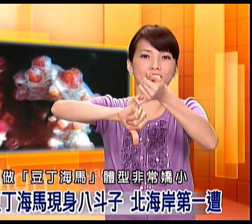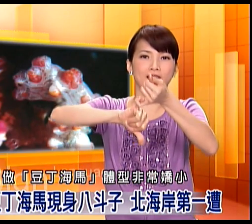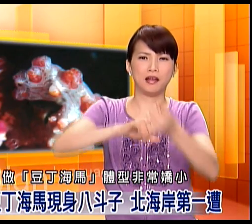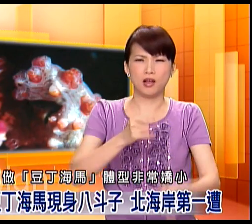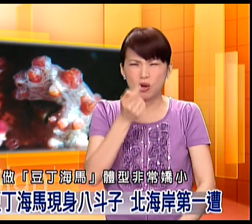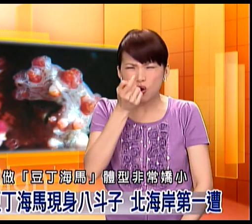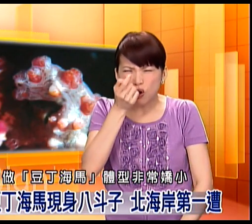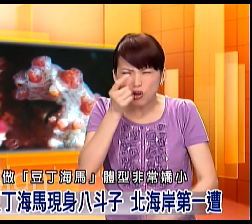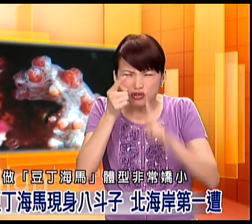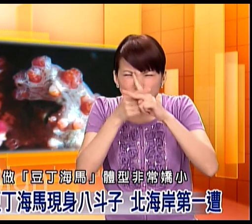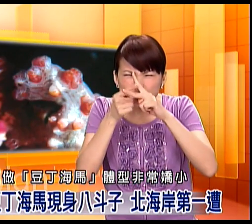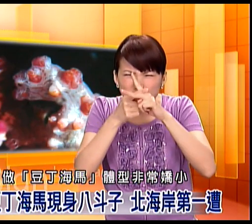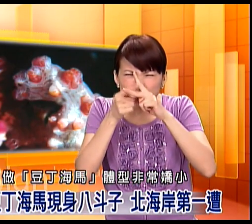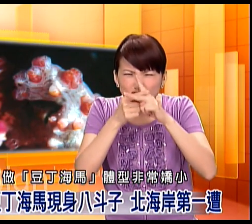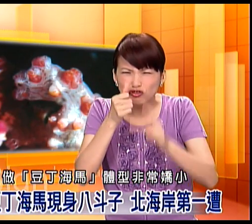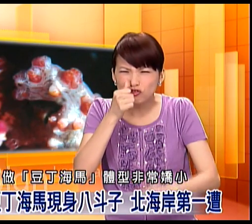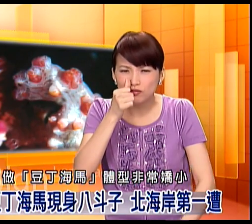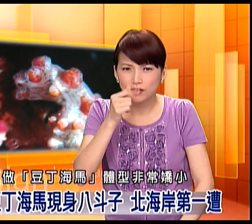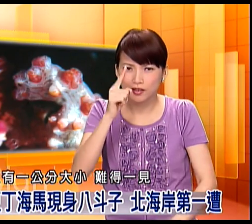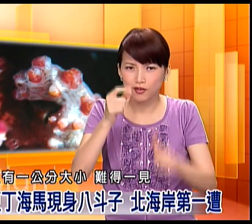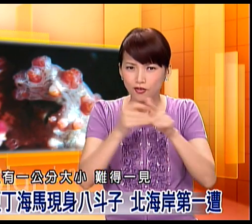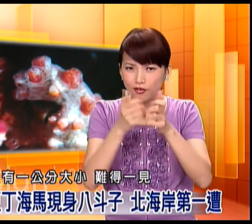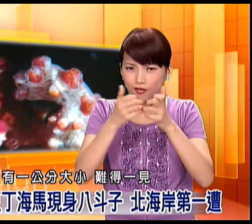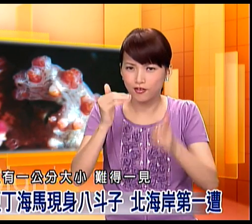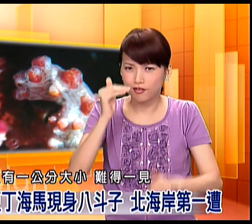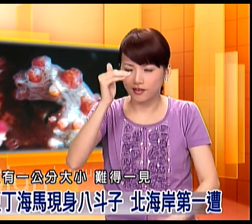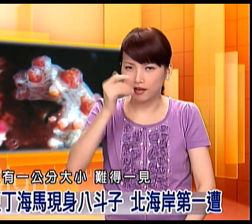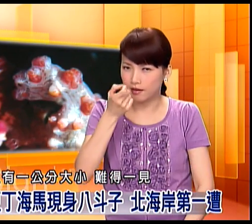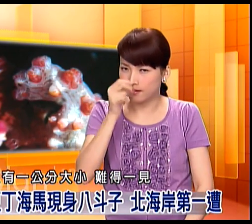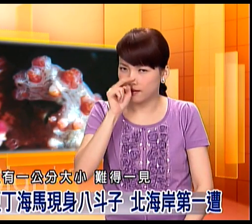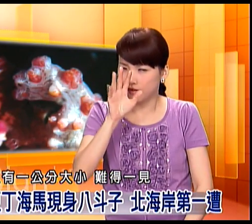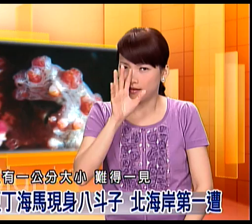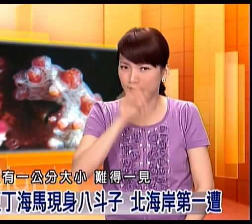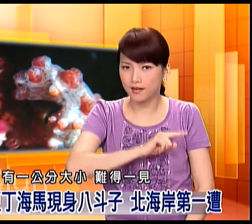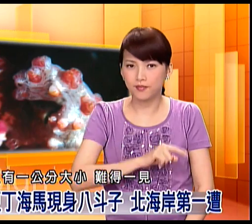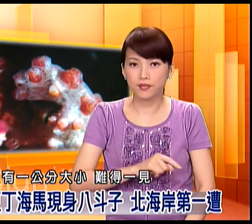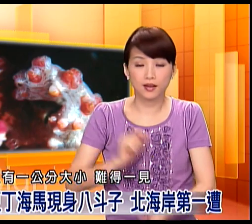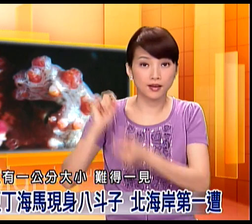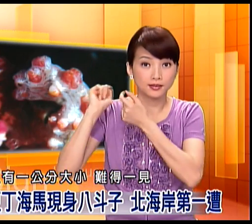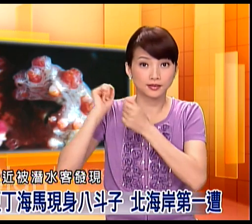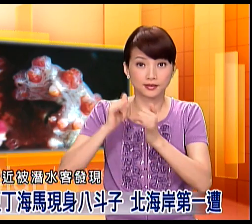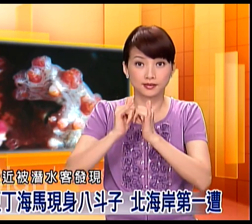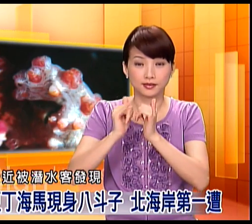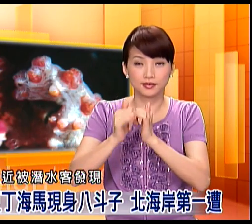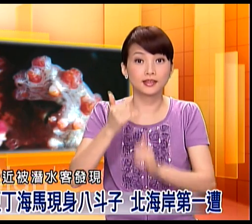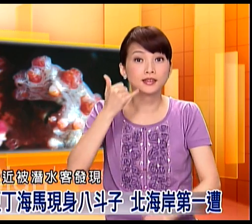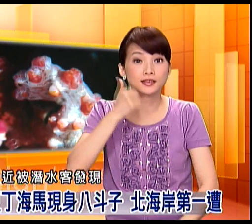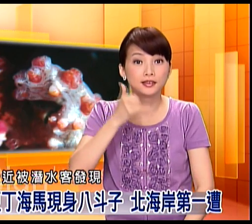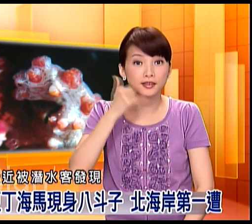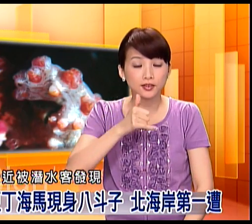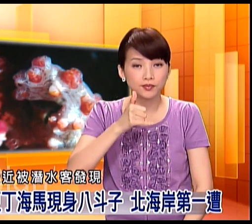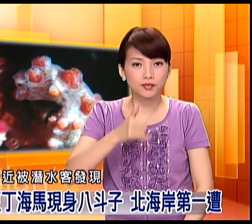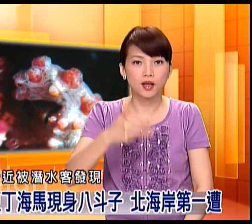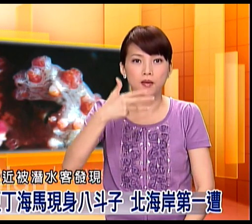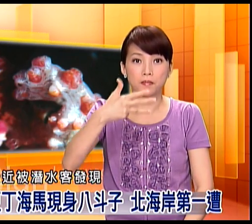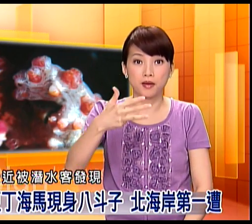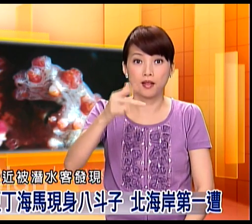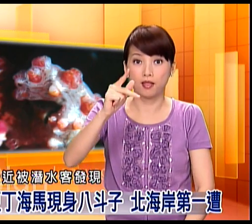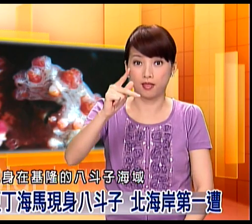马，体型非常娇小，只有1公分大小，难得一见。而最近就被潜水客发现